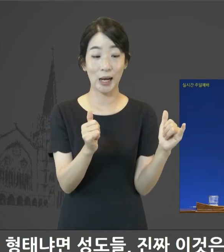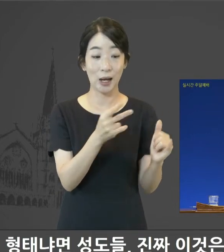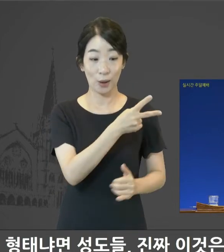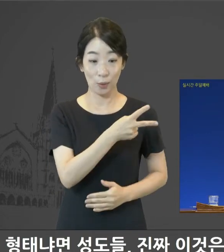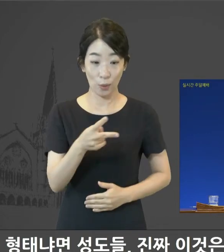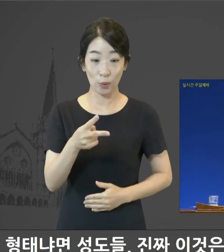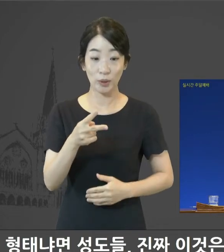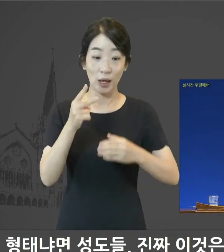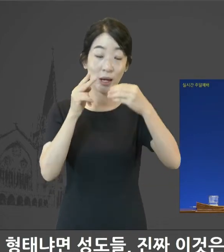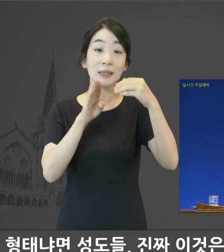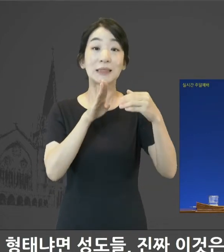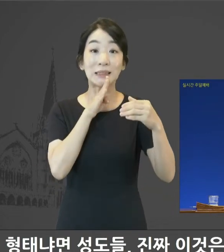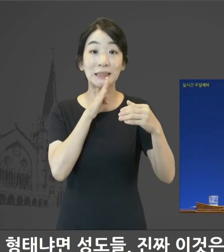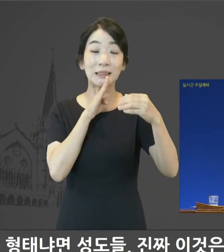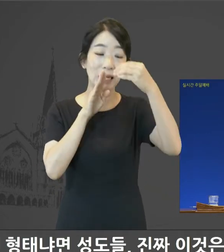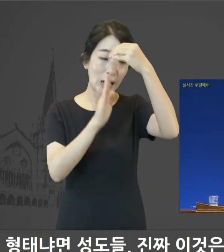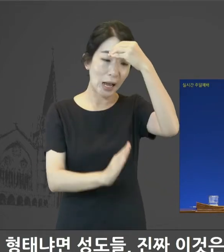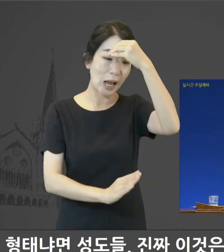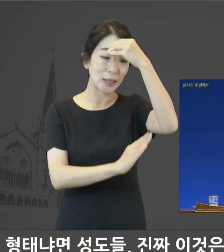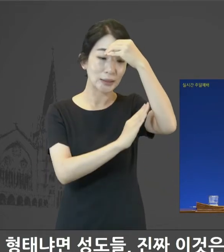얘기하는 게 아니라 진짜 성도예요. 성인이에요.